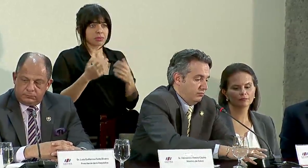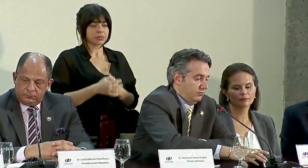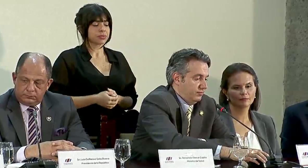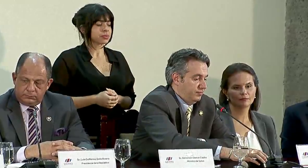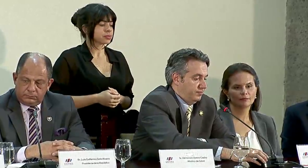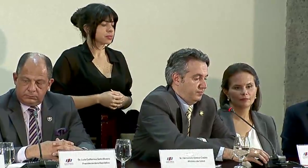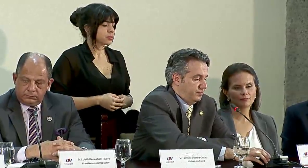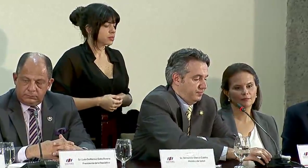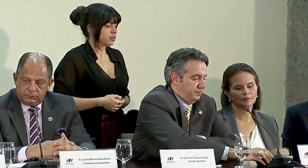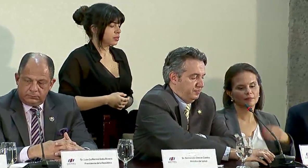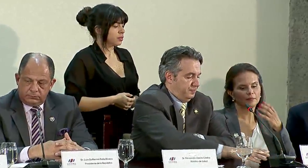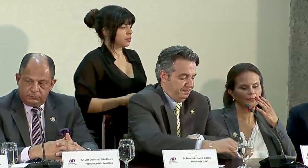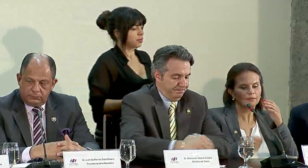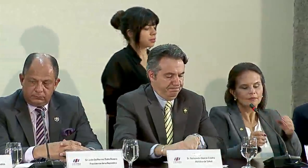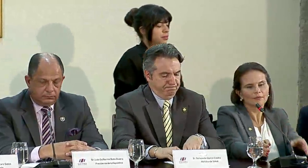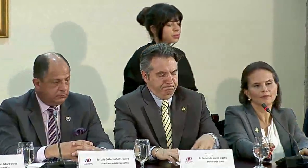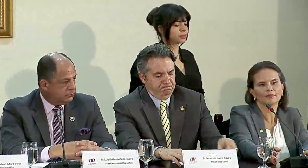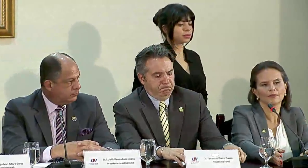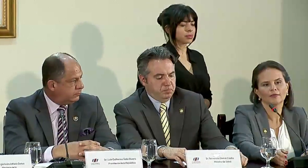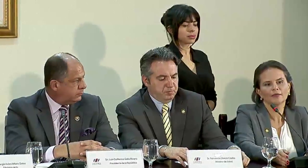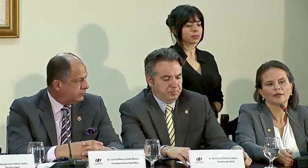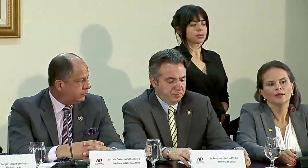concreto.